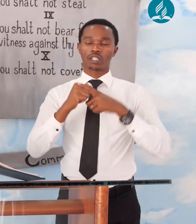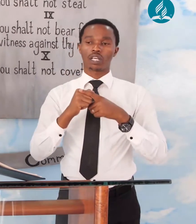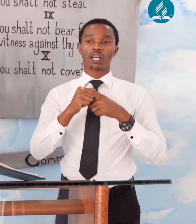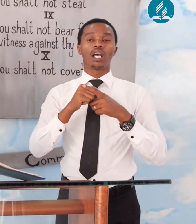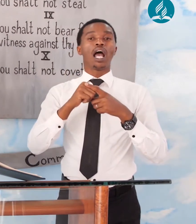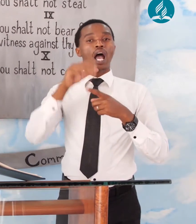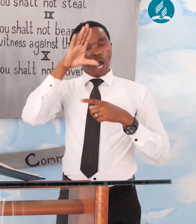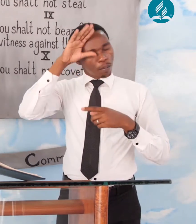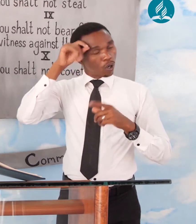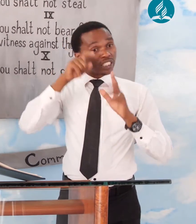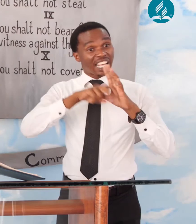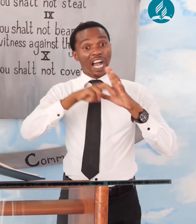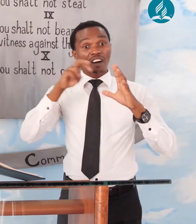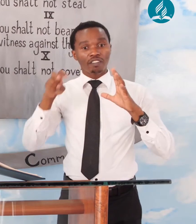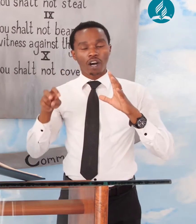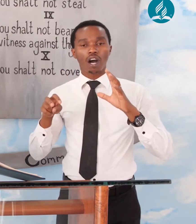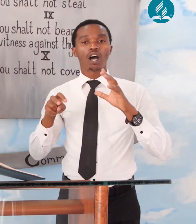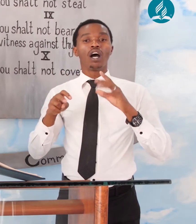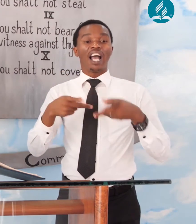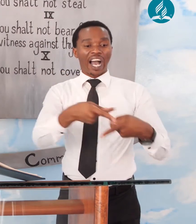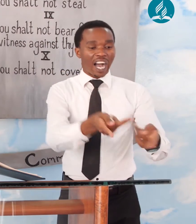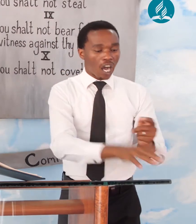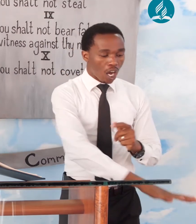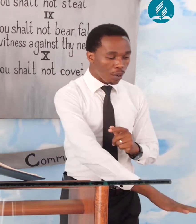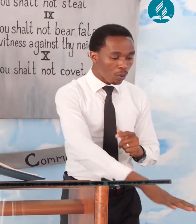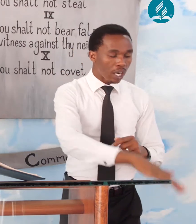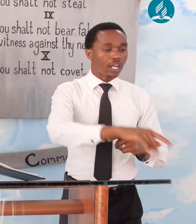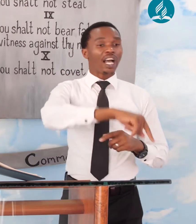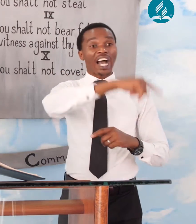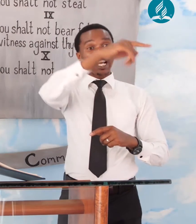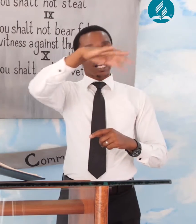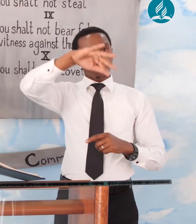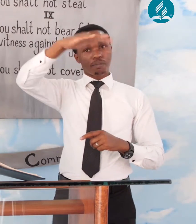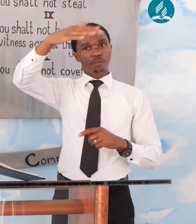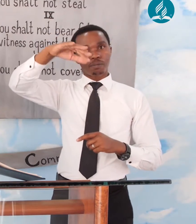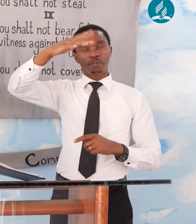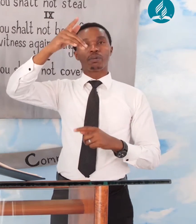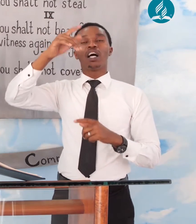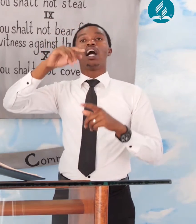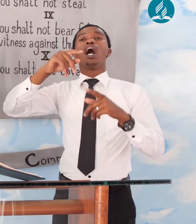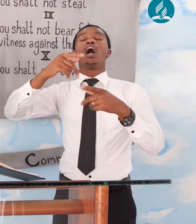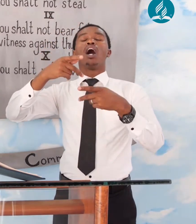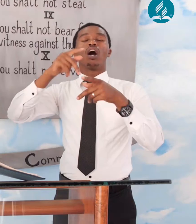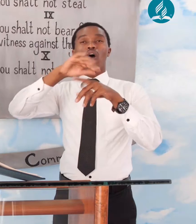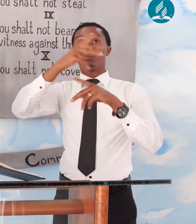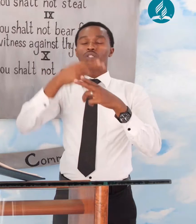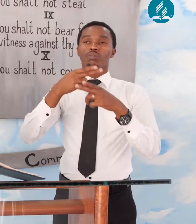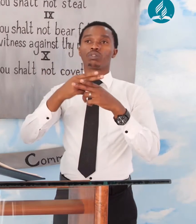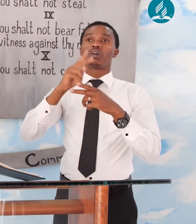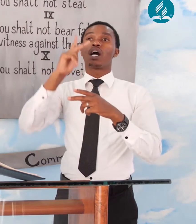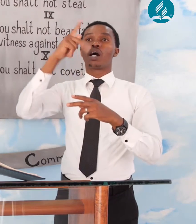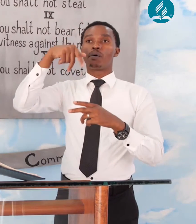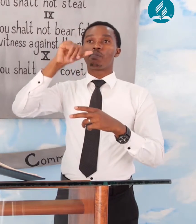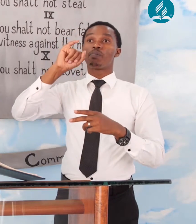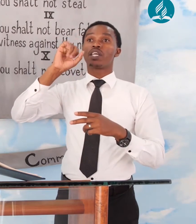kinini azamuka umusozi wa Nebo agera mu mpinga ya Pisga iteganye ni Yeriko Uwiteka